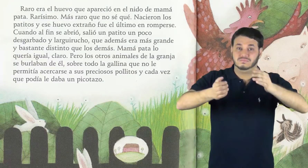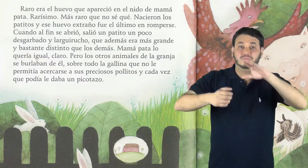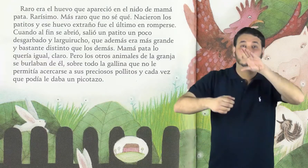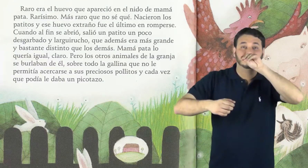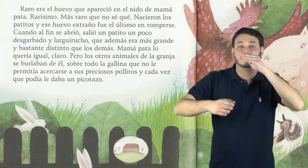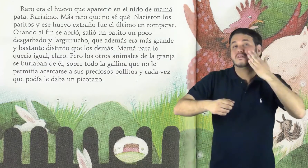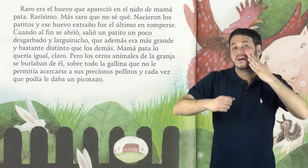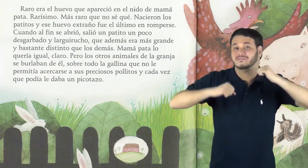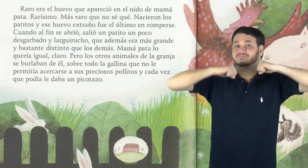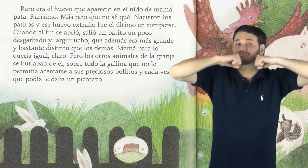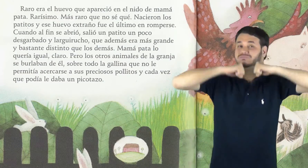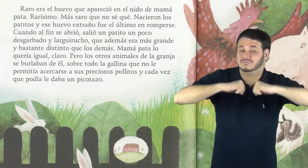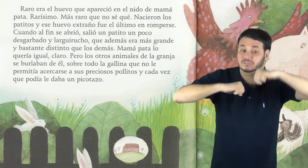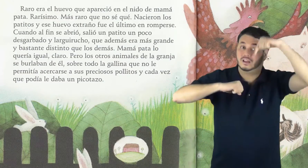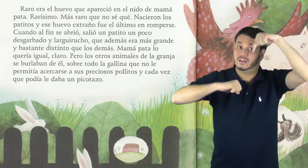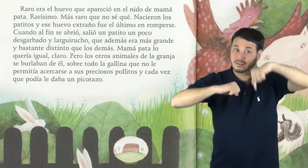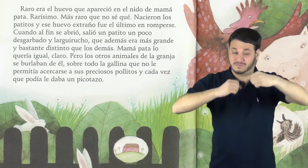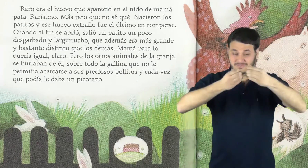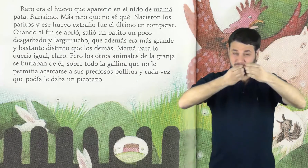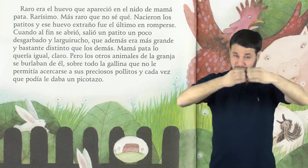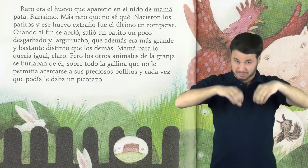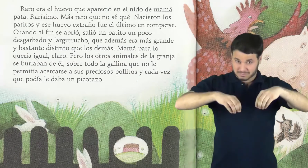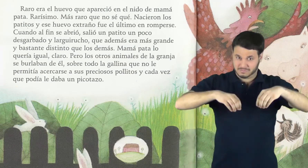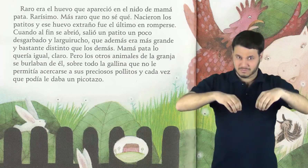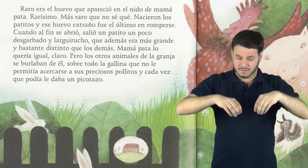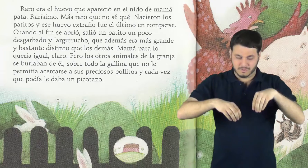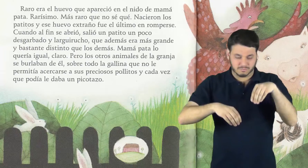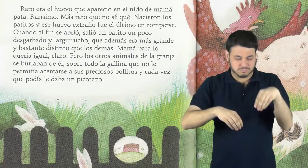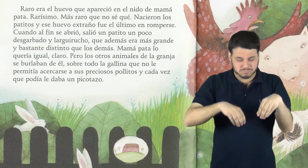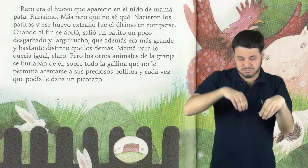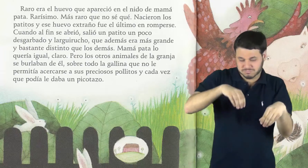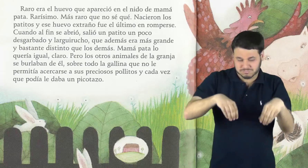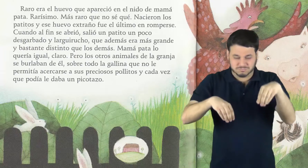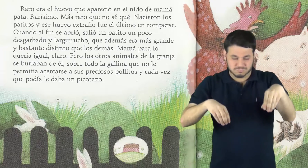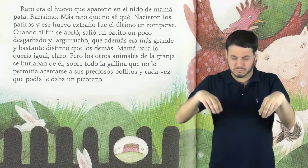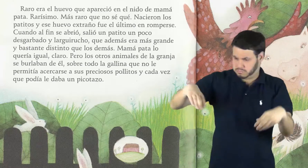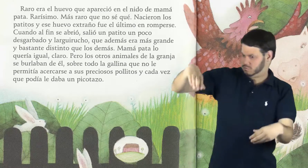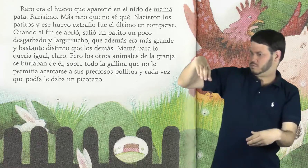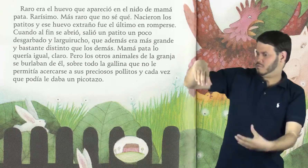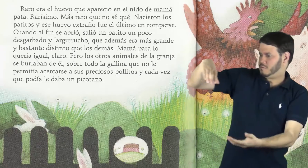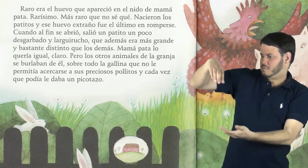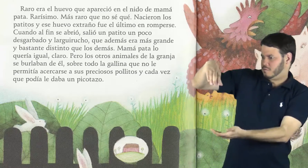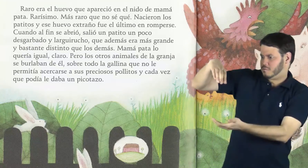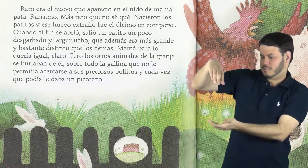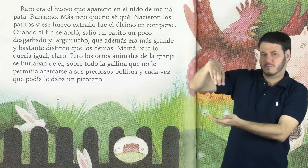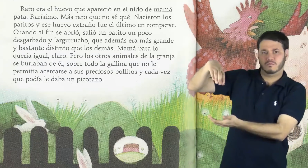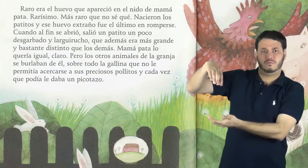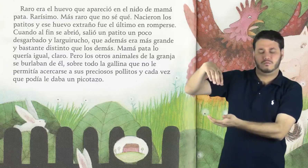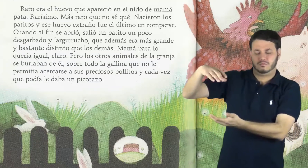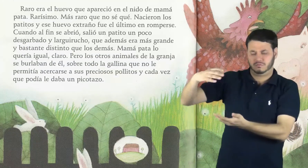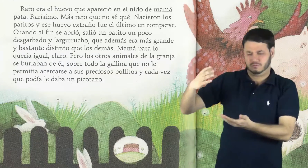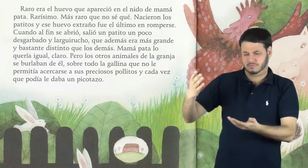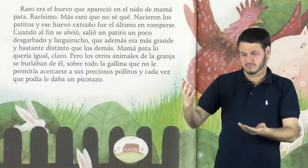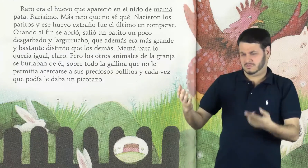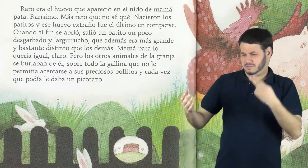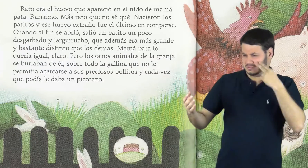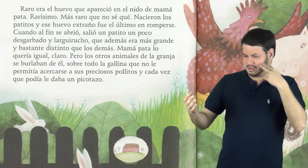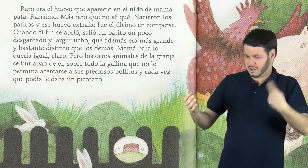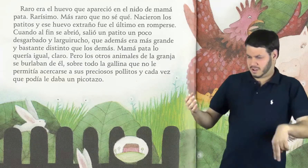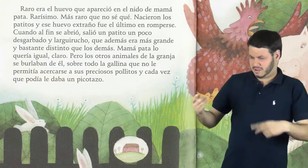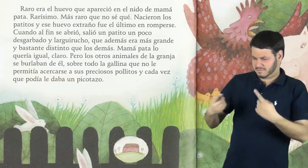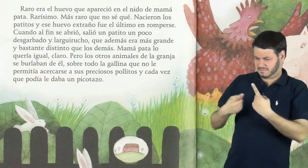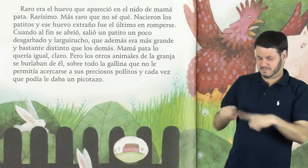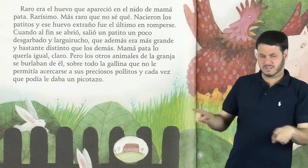raro era el juego que apareció en el nido de la mamá para está clarísimo más raro que no sé